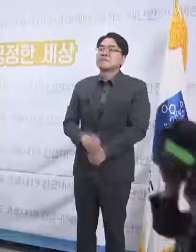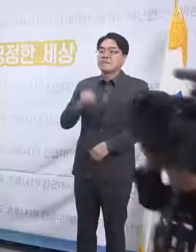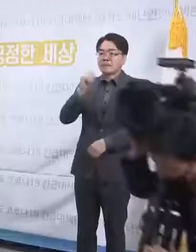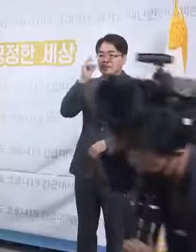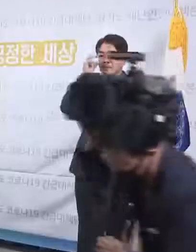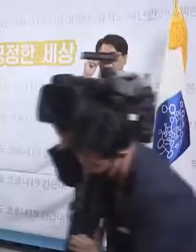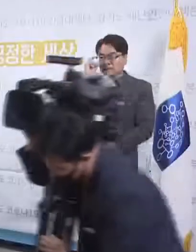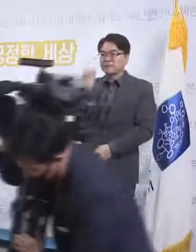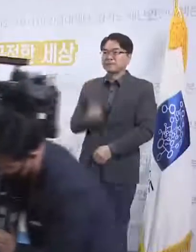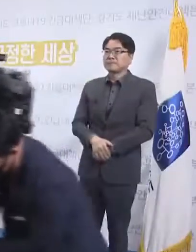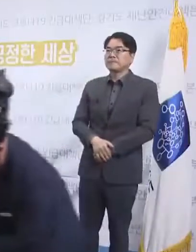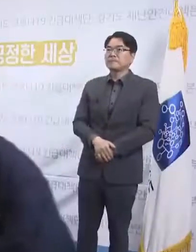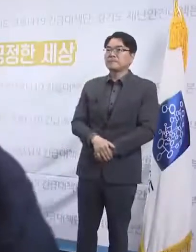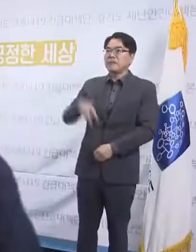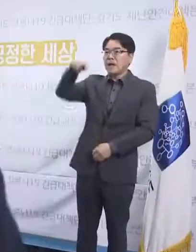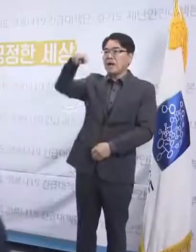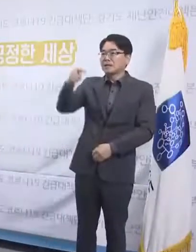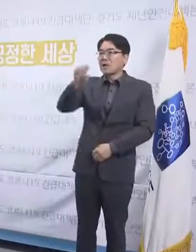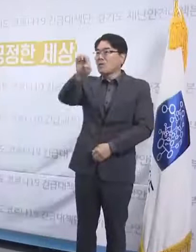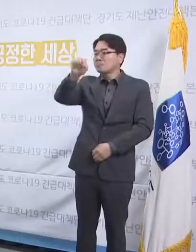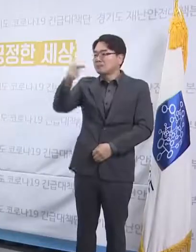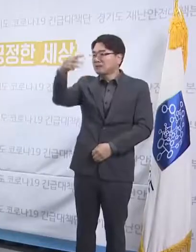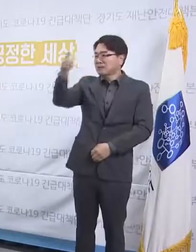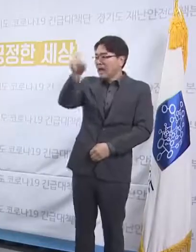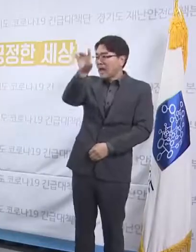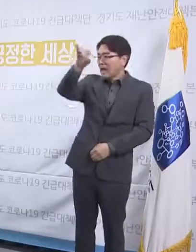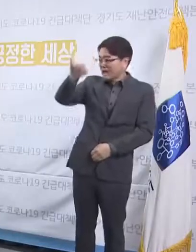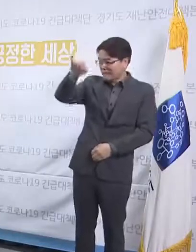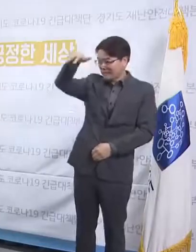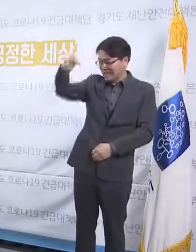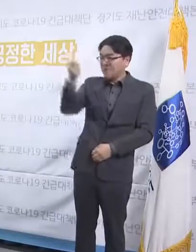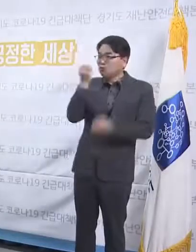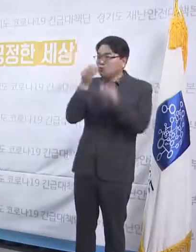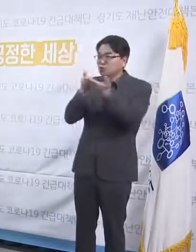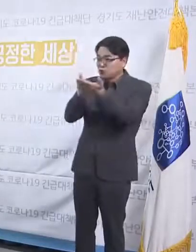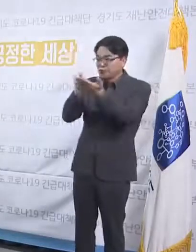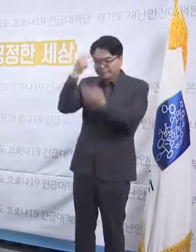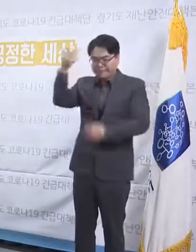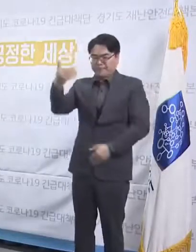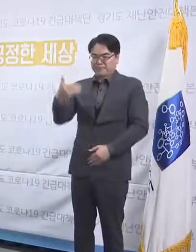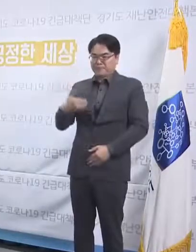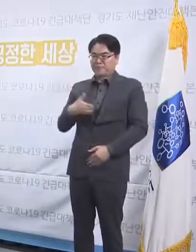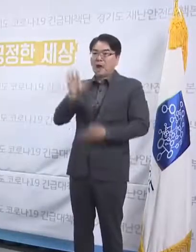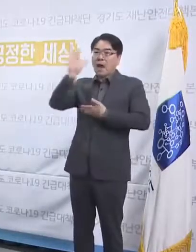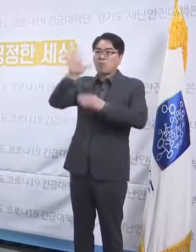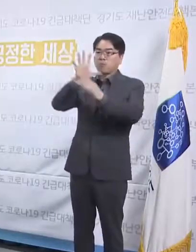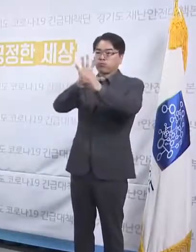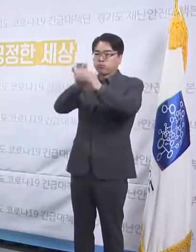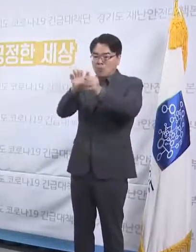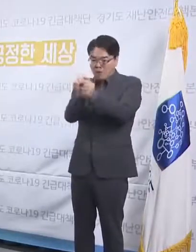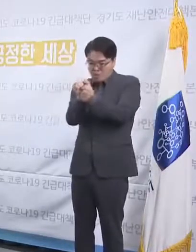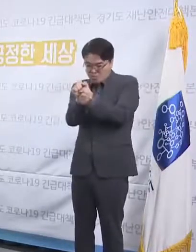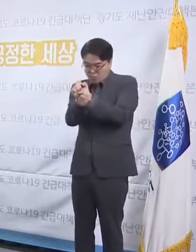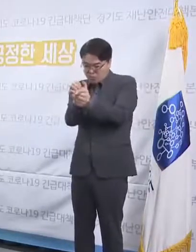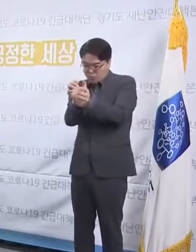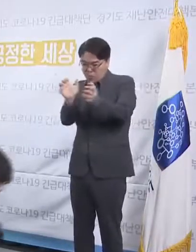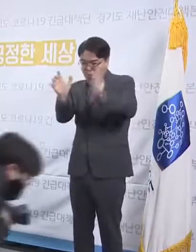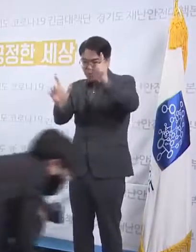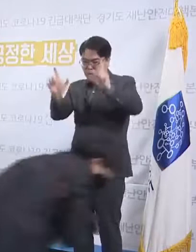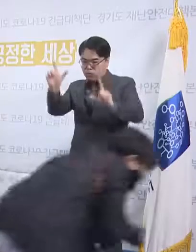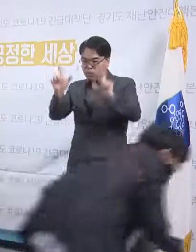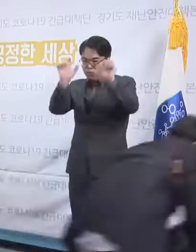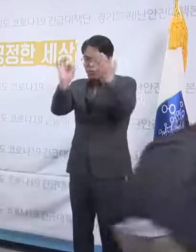질문입니다. 서프라이즈 뉴스 정명될 기자입니다. 향후 코로나19 확산 정도에 따라